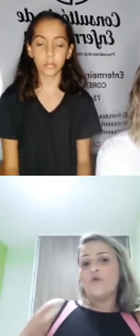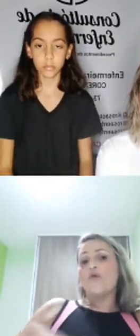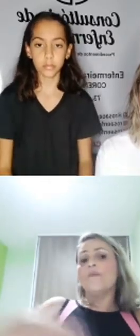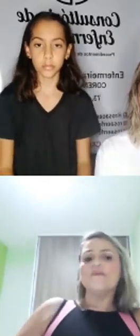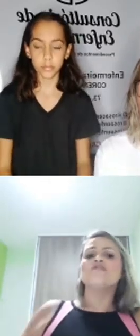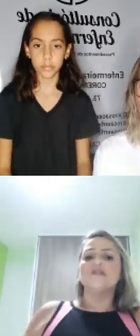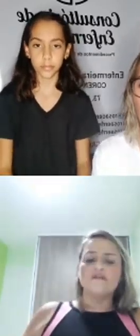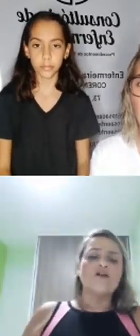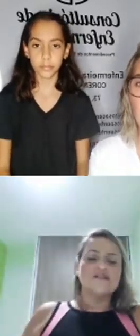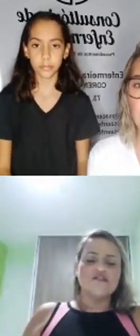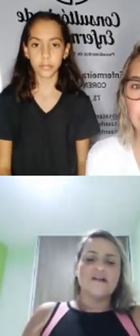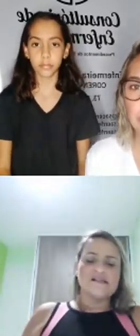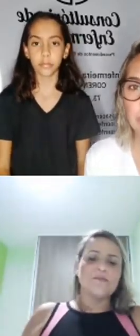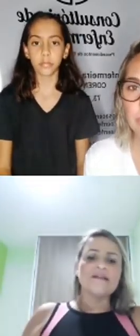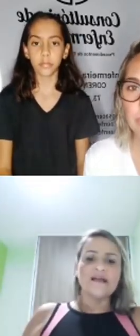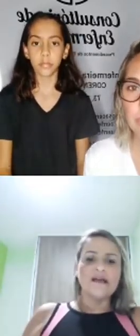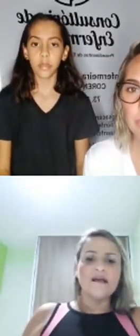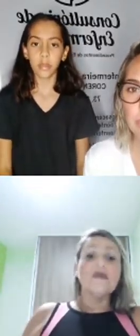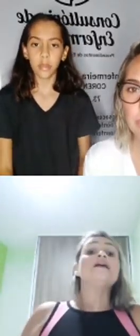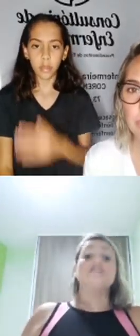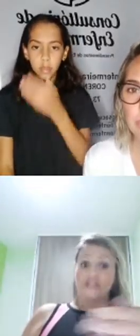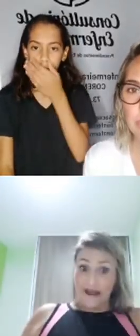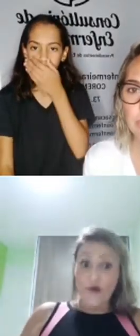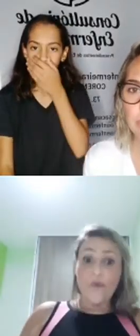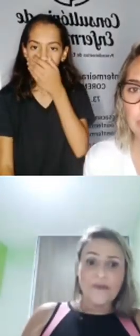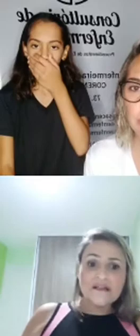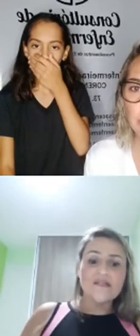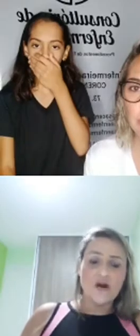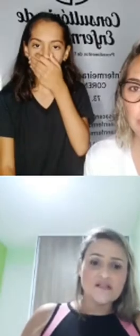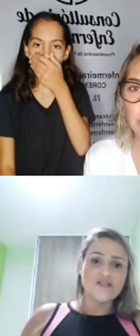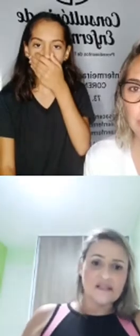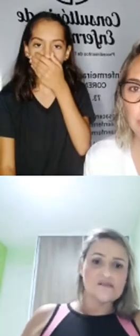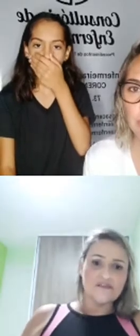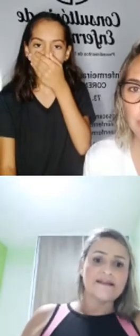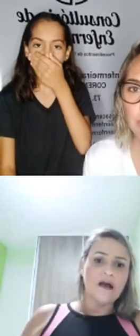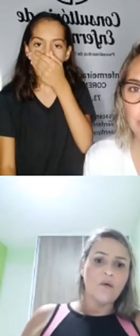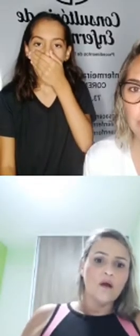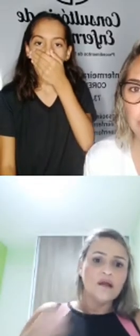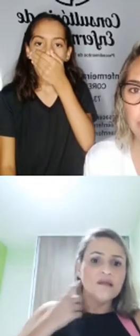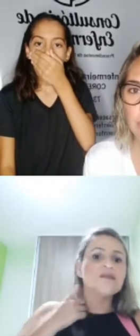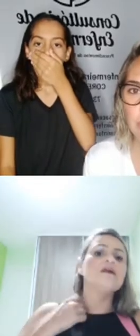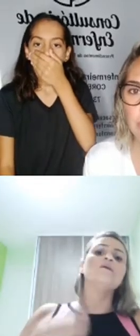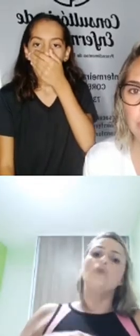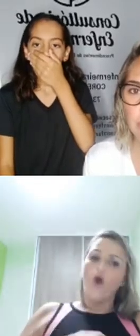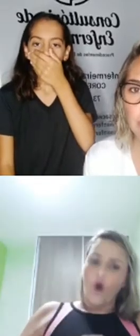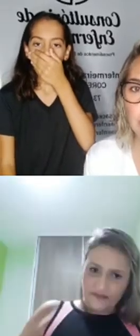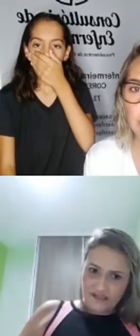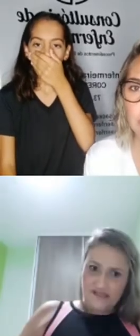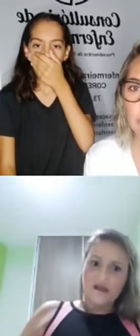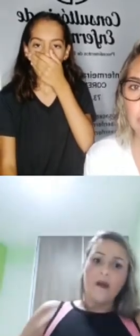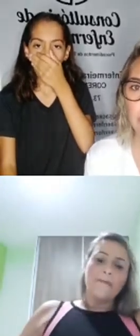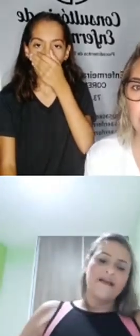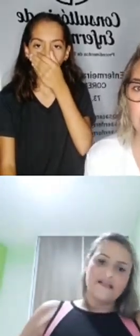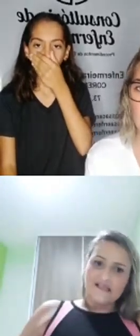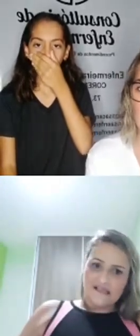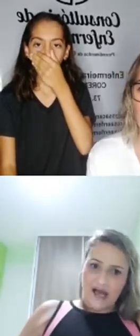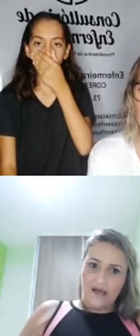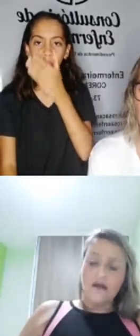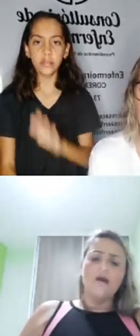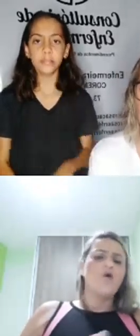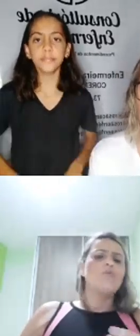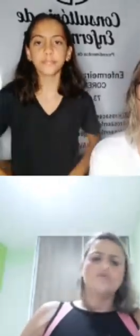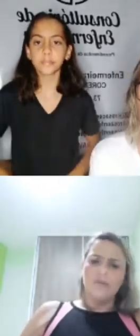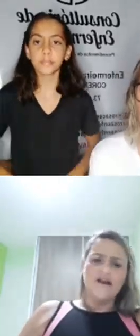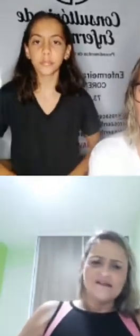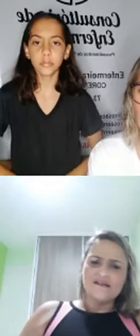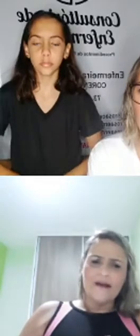o comprometimento da oxigenação materna está comprometendo a oxigenação fetal. Então, opta-se pela cesárea